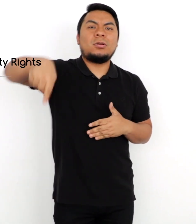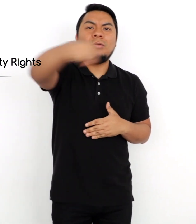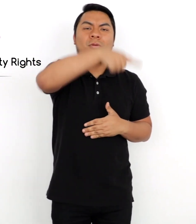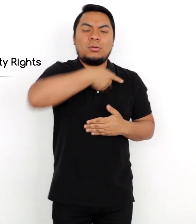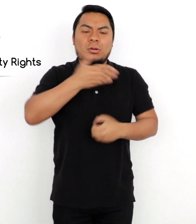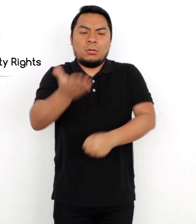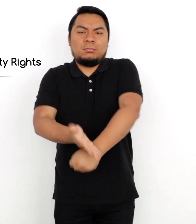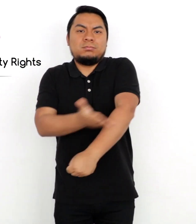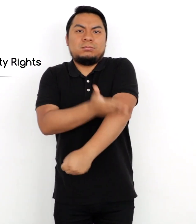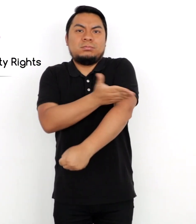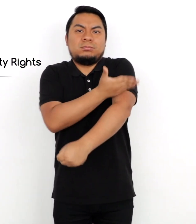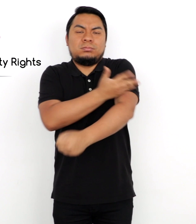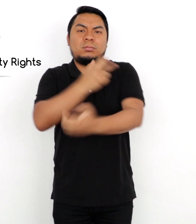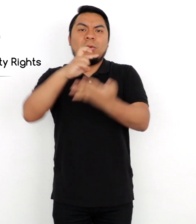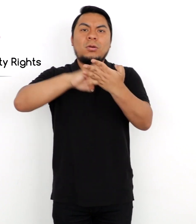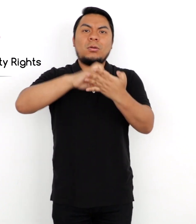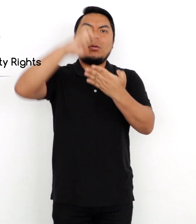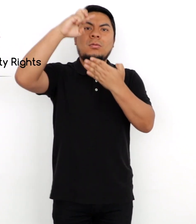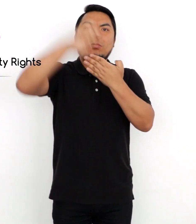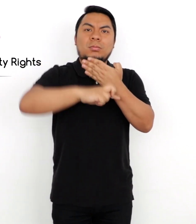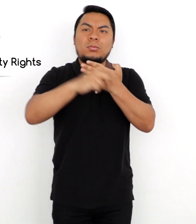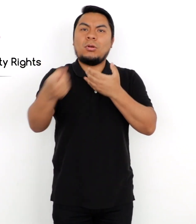Gracias por Gracias